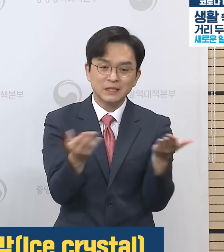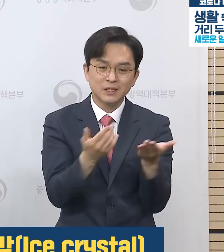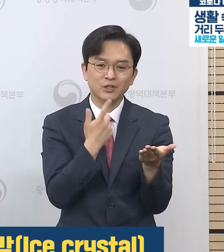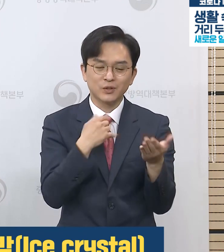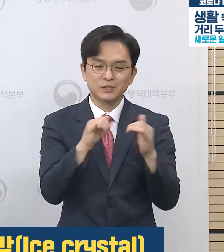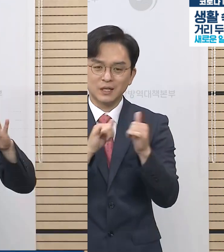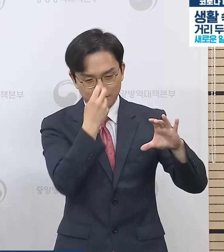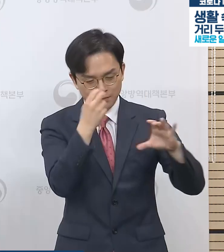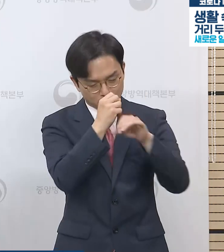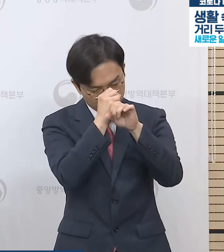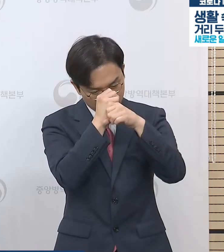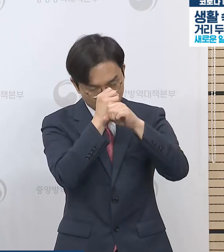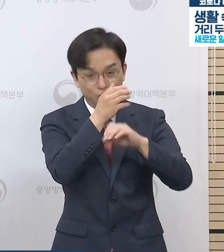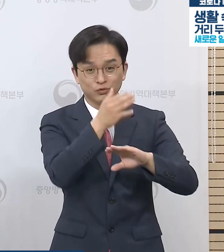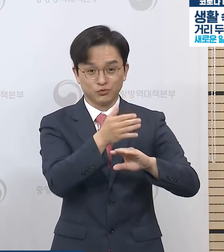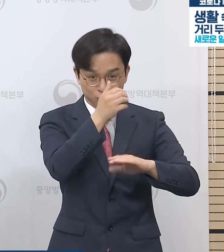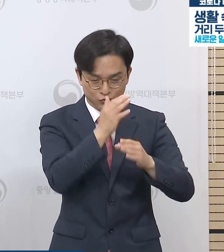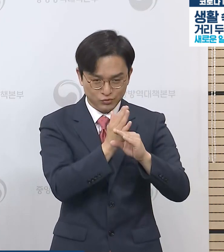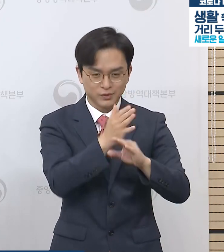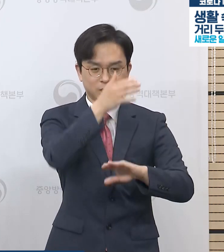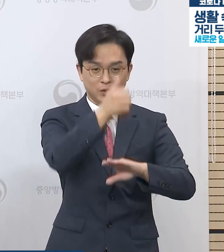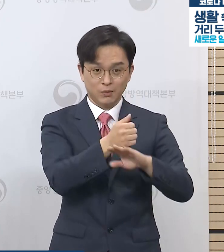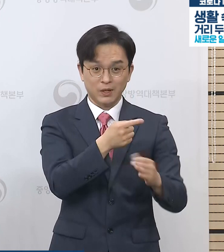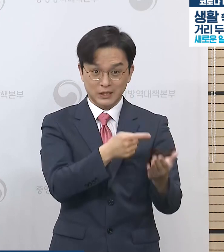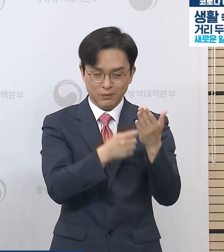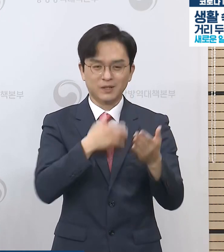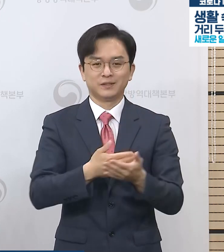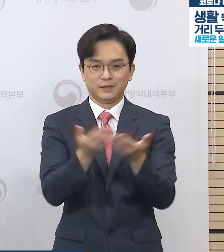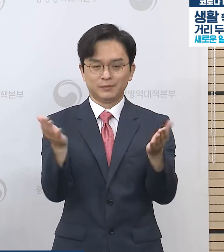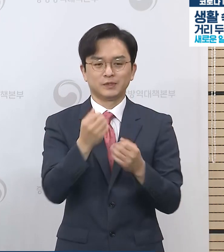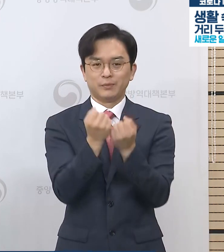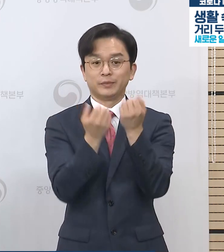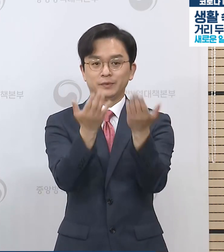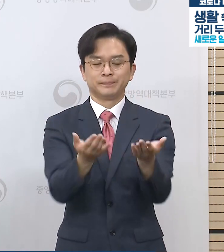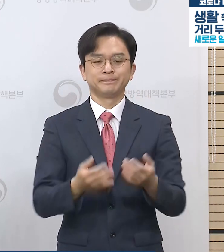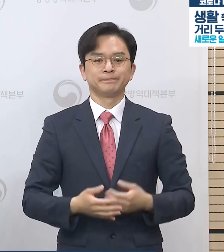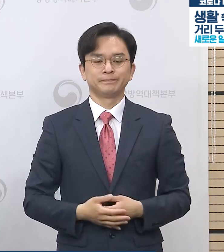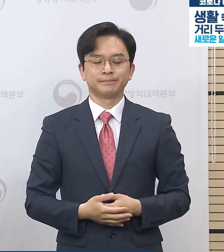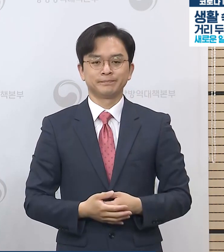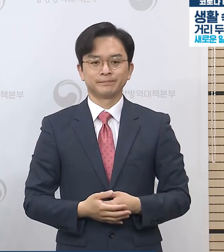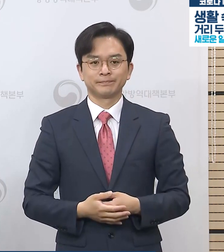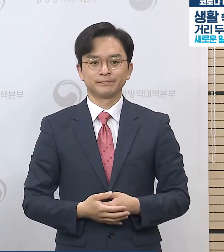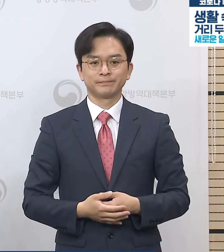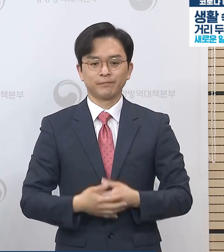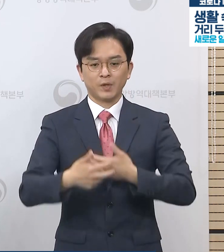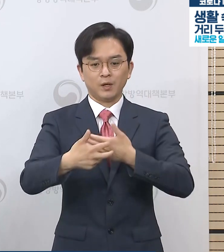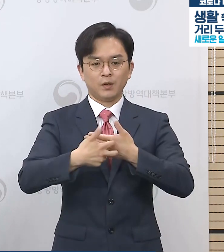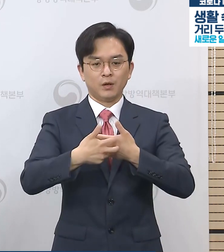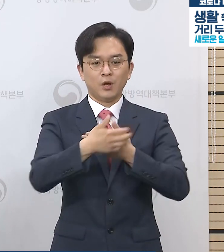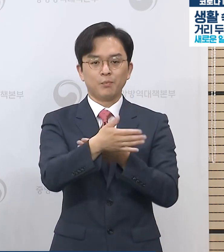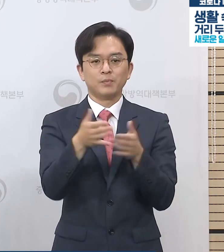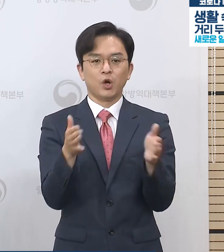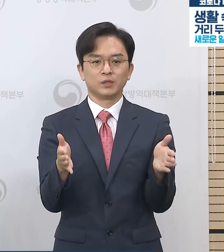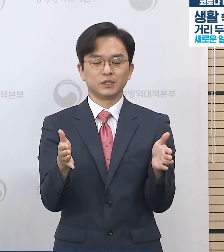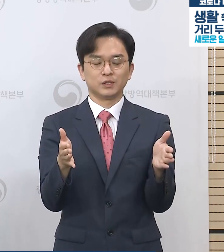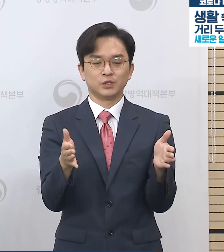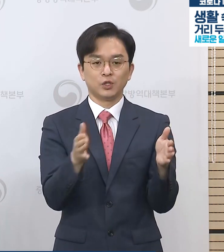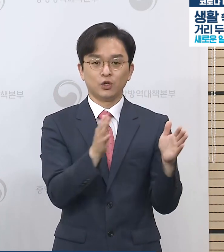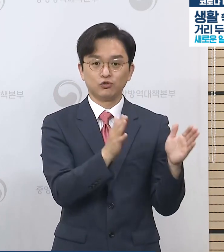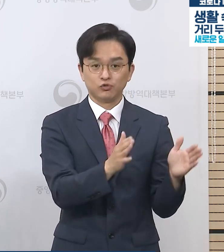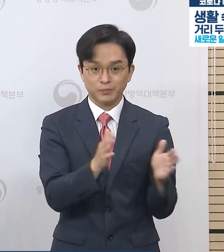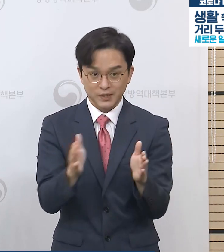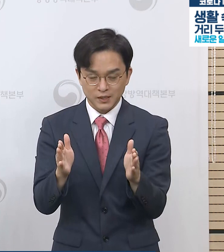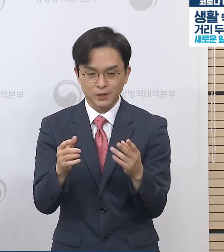있습니다. 다음으로는 최근 환자 증가에 따라서 현재 병상 확보와 치료에는